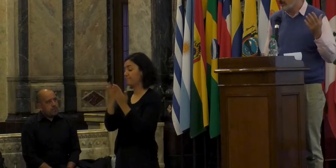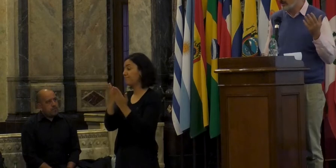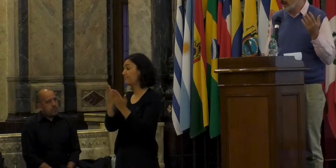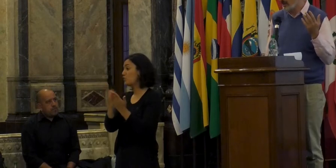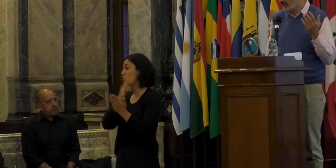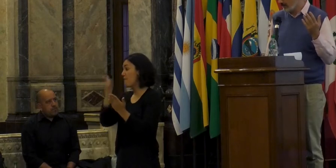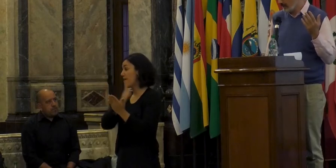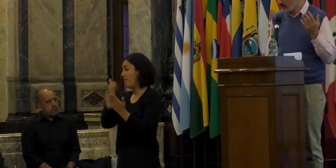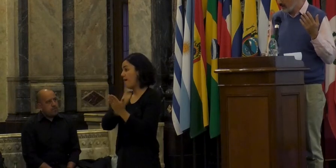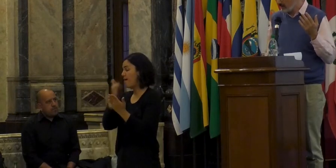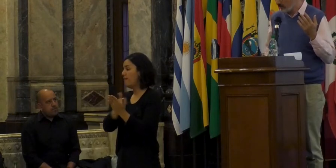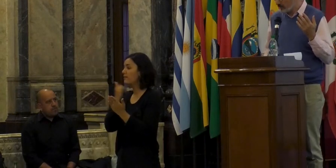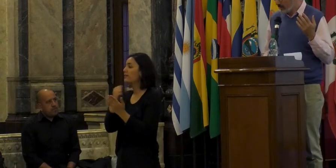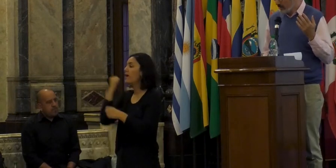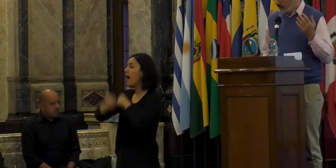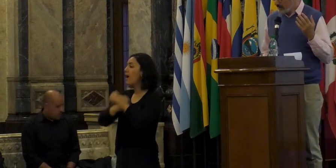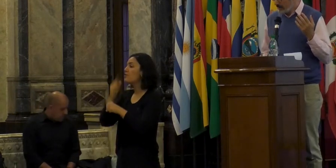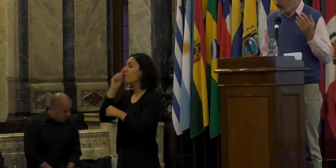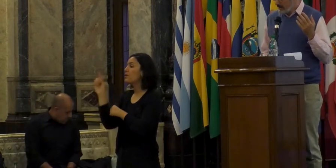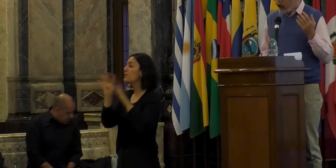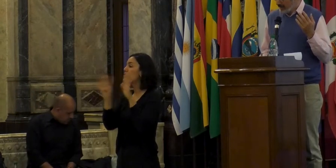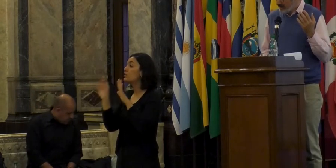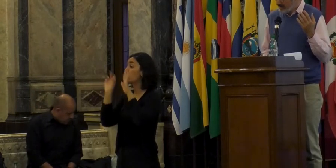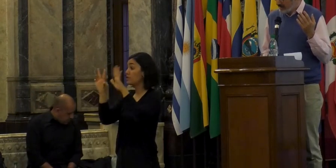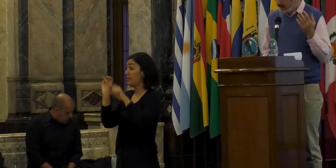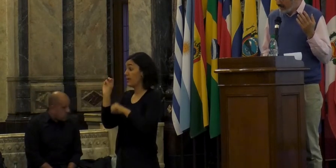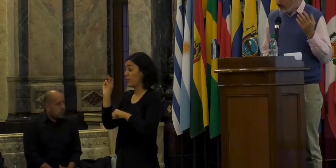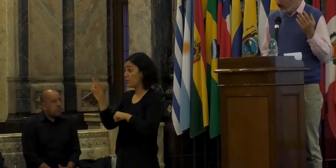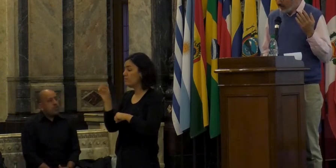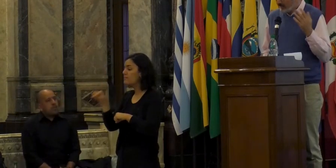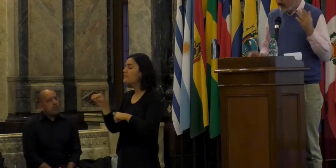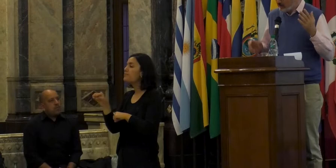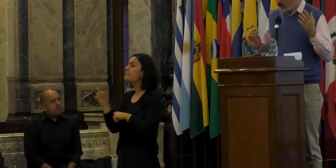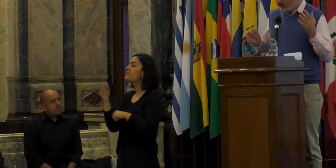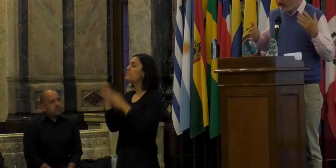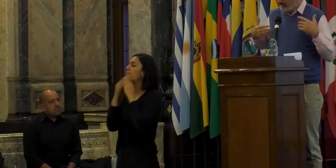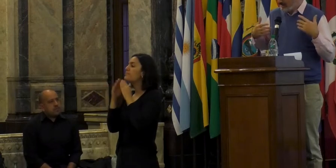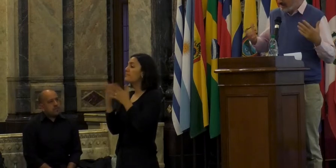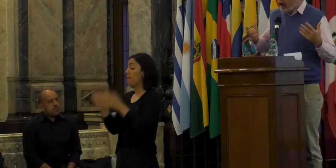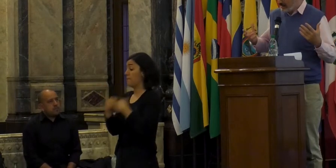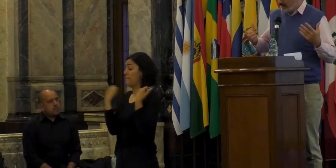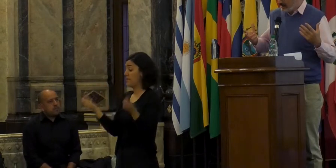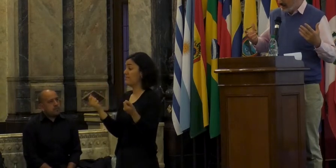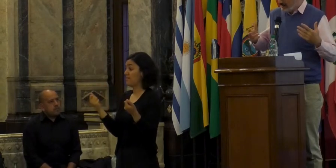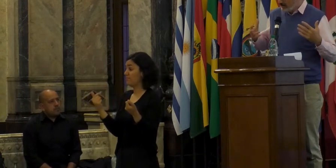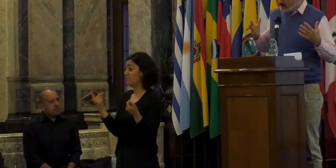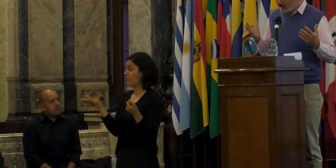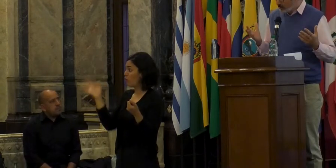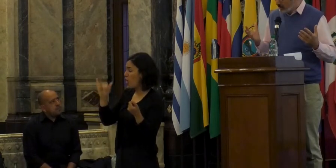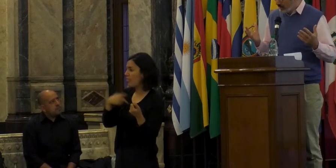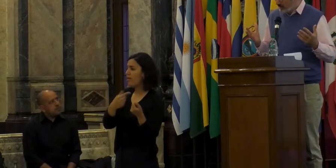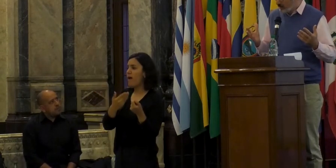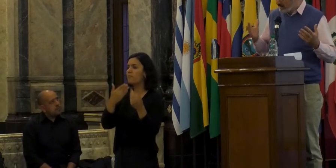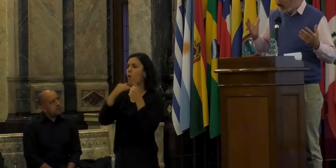años 82, en el año 82, y dice, la prensa diaria habla de todo menos del día a día. La prensa